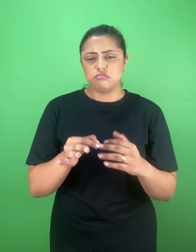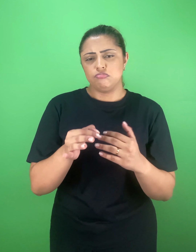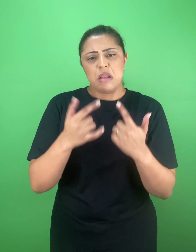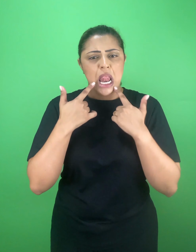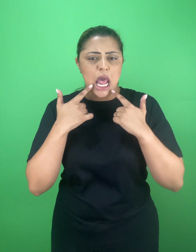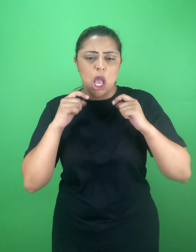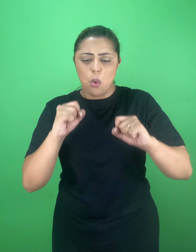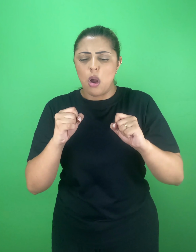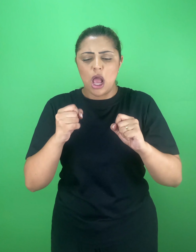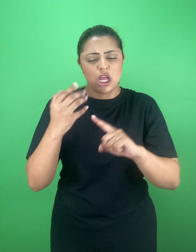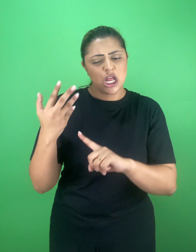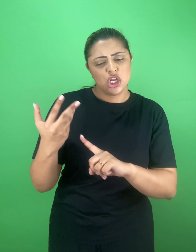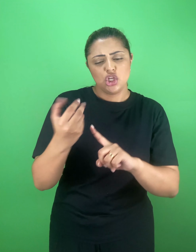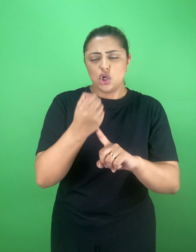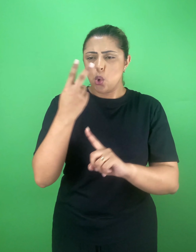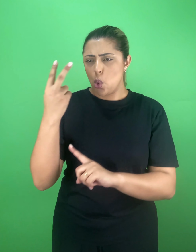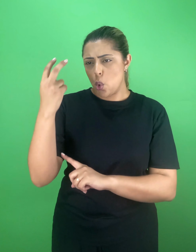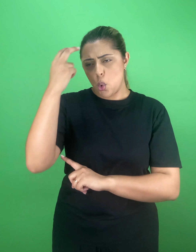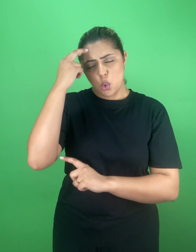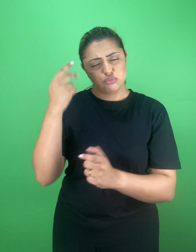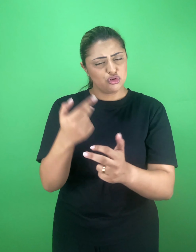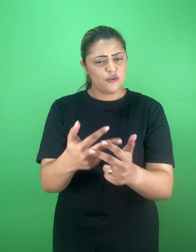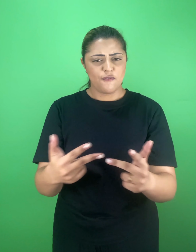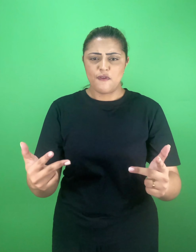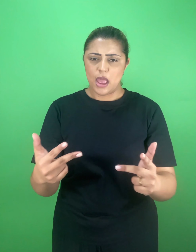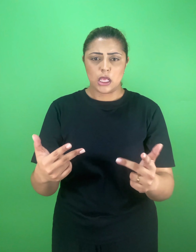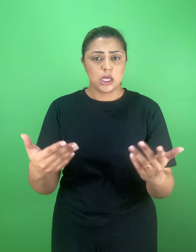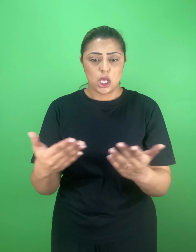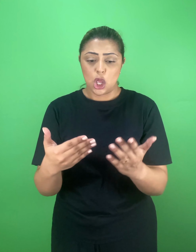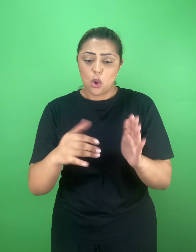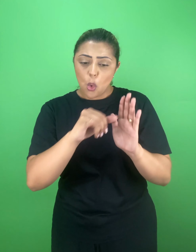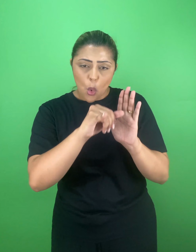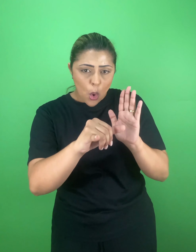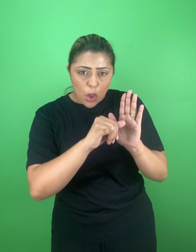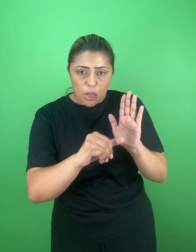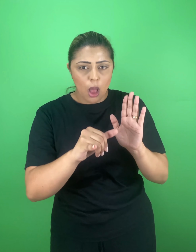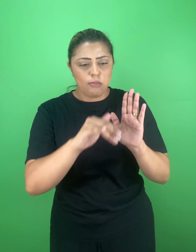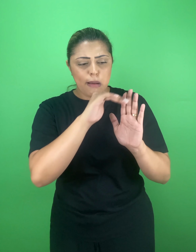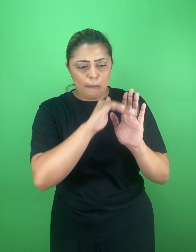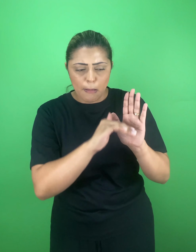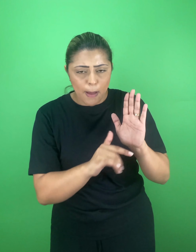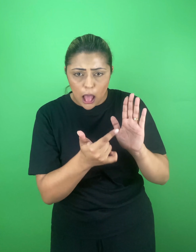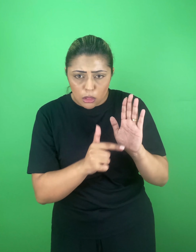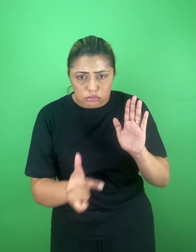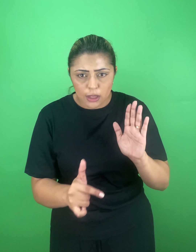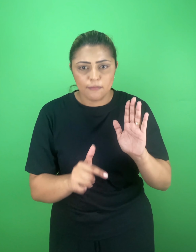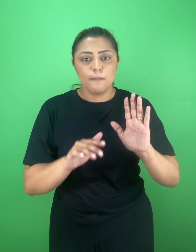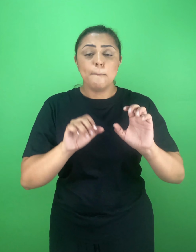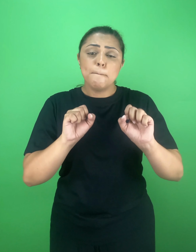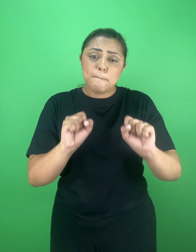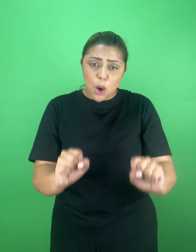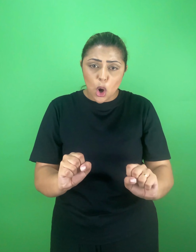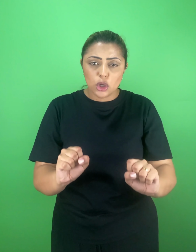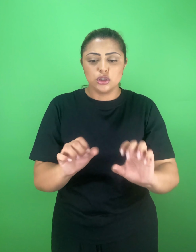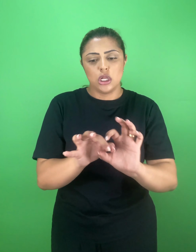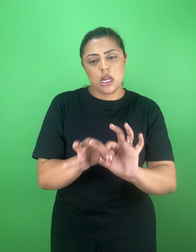artística cultural não contemplada nominalmente nas outras categorias Os projetos podem ter como